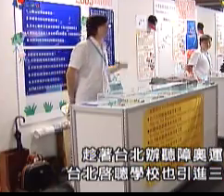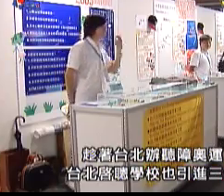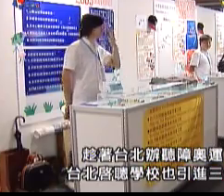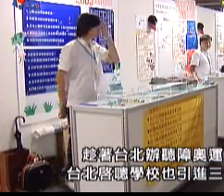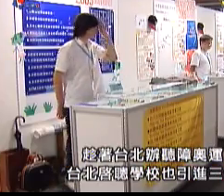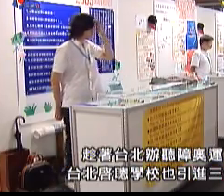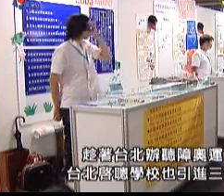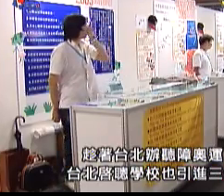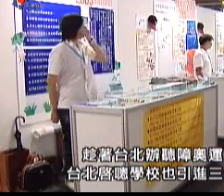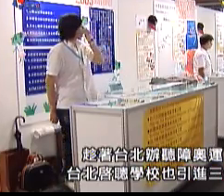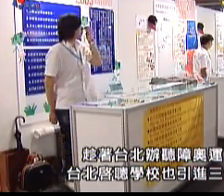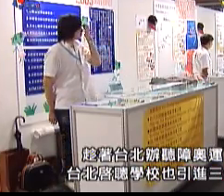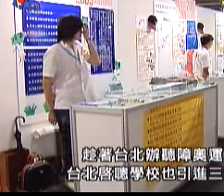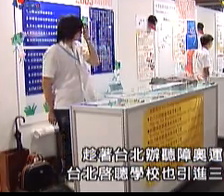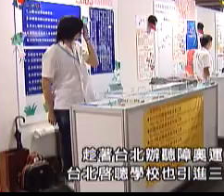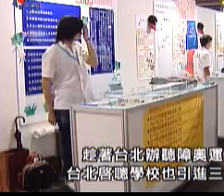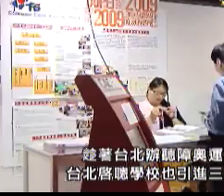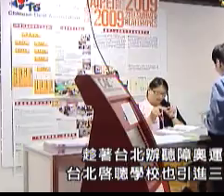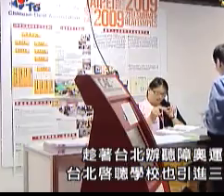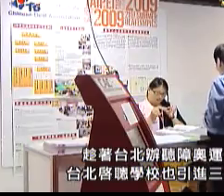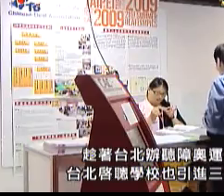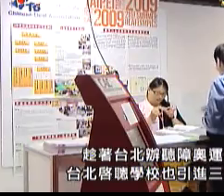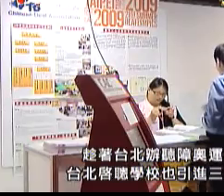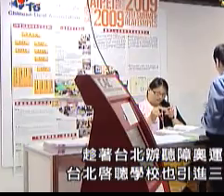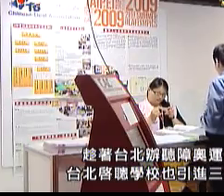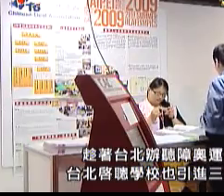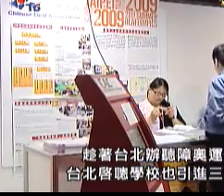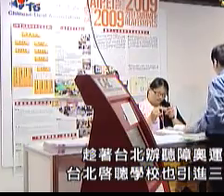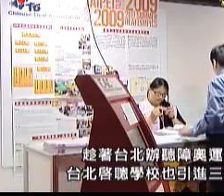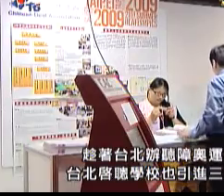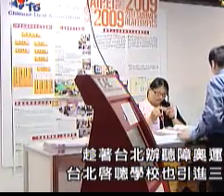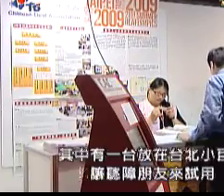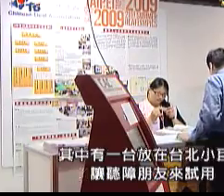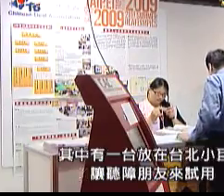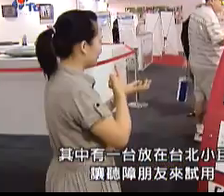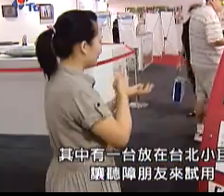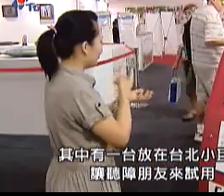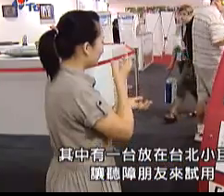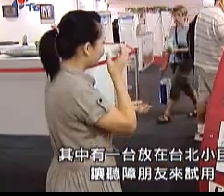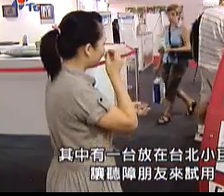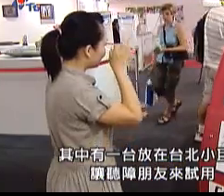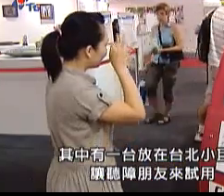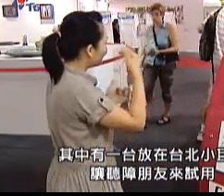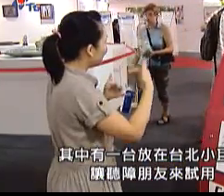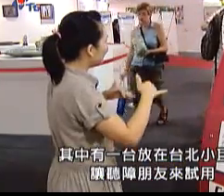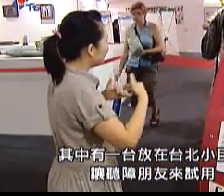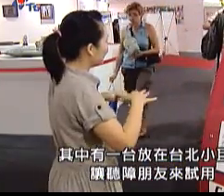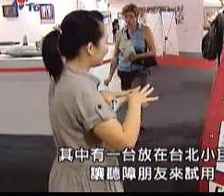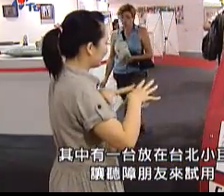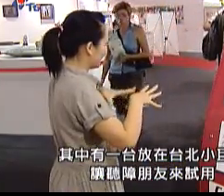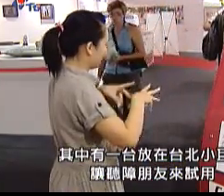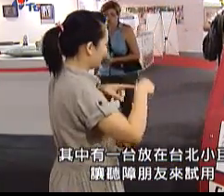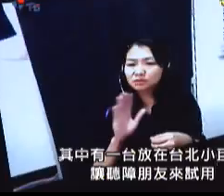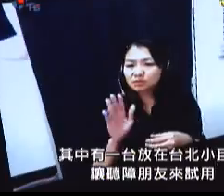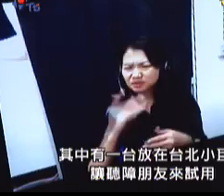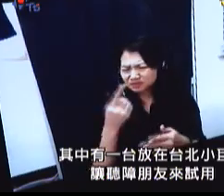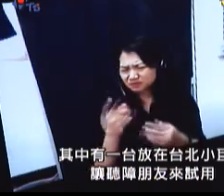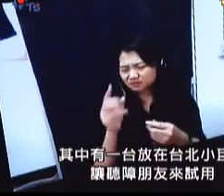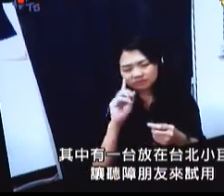了。 趁着台北办听障奥运，台北启聪学校也引进三台，其中有一台就放在台北小巨蛋让听障朋友来试